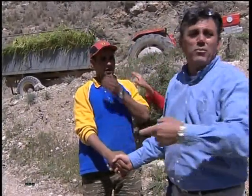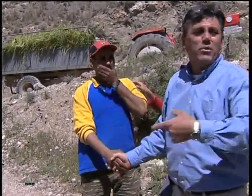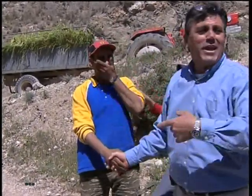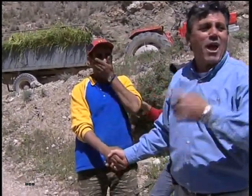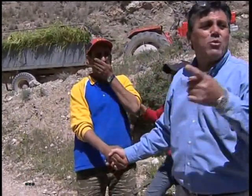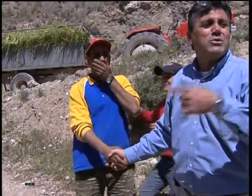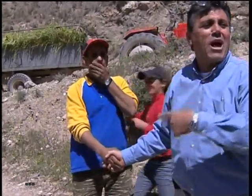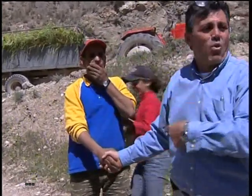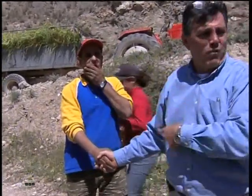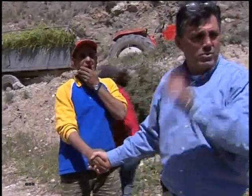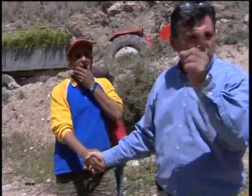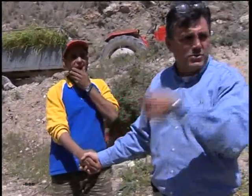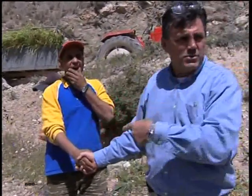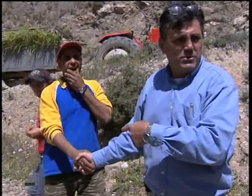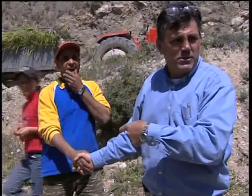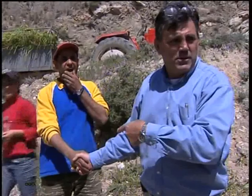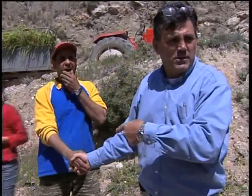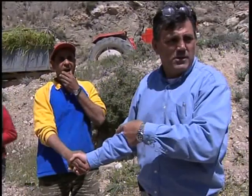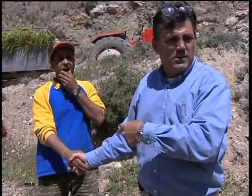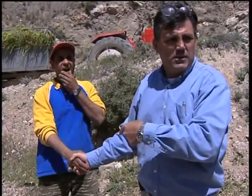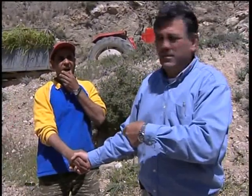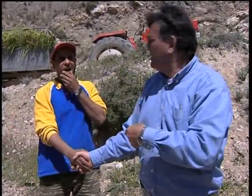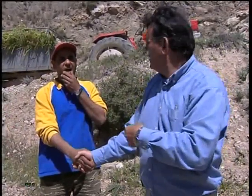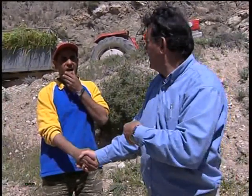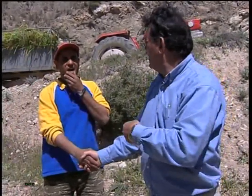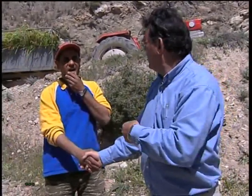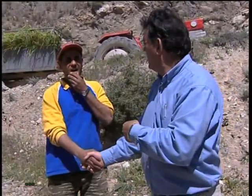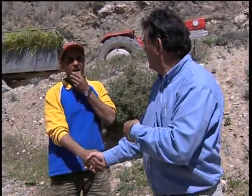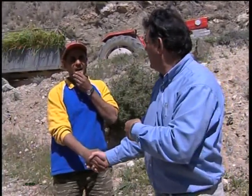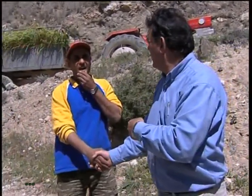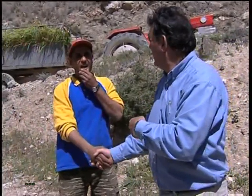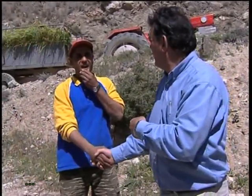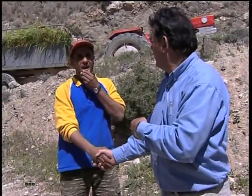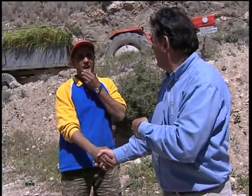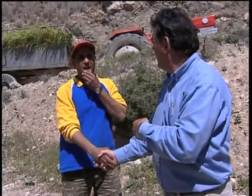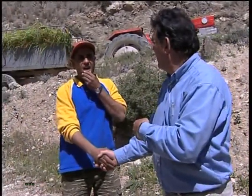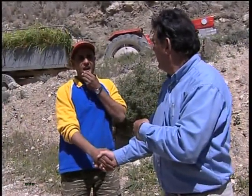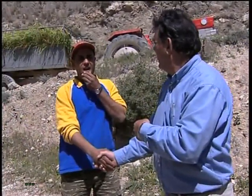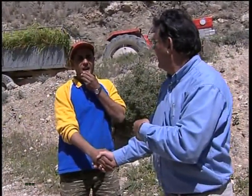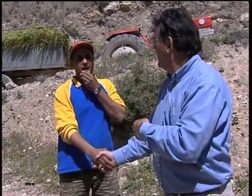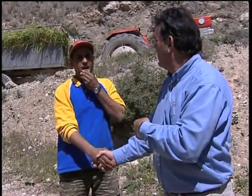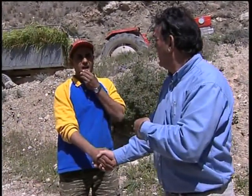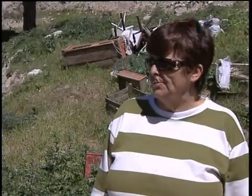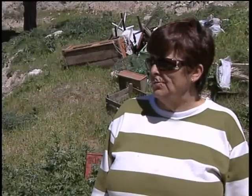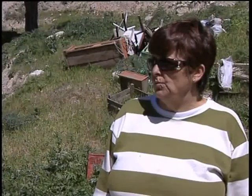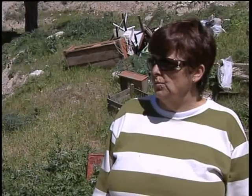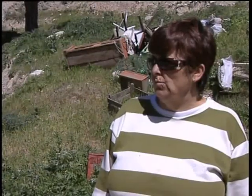Qu'est-ce pas Qu'est-ce ? Qu'est pas Qu-ce